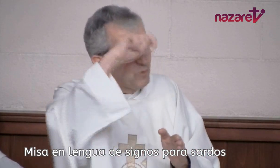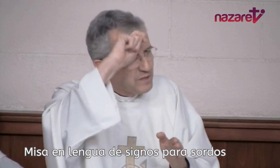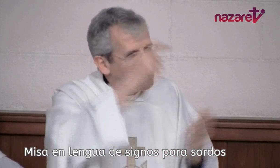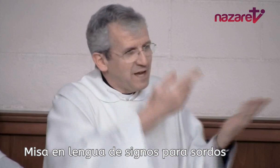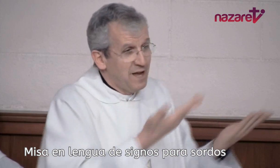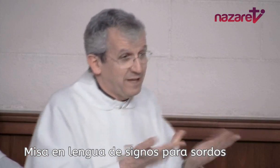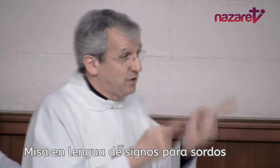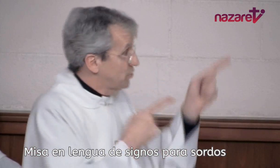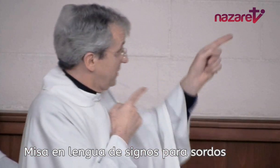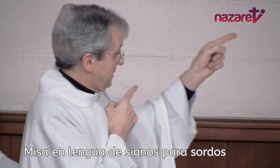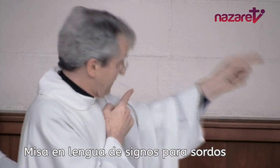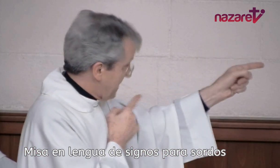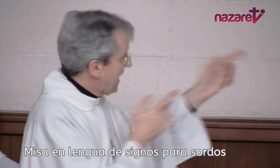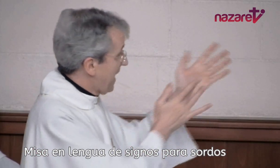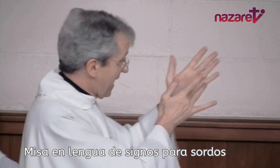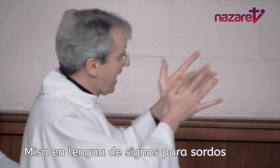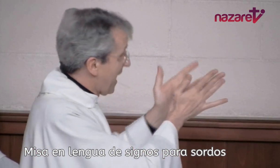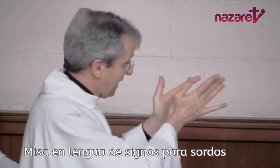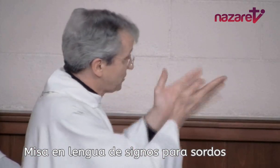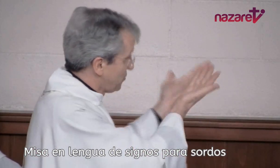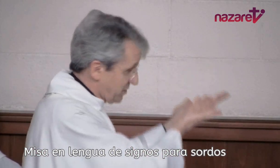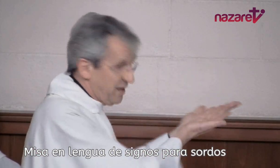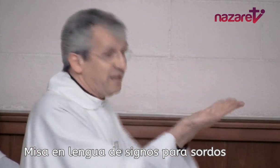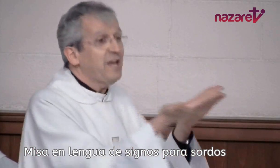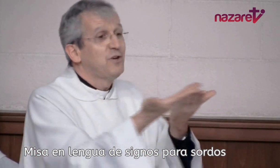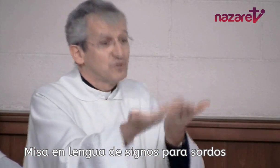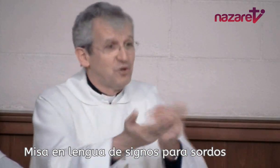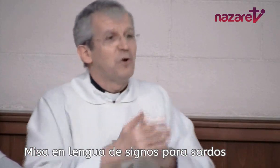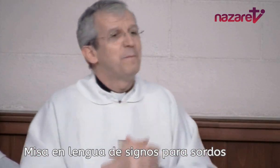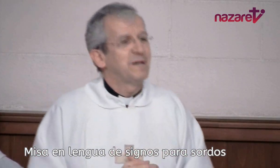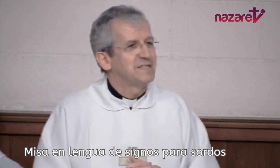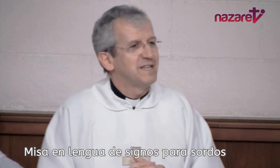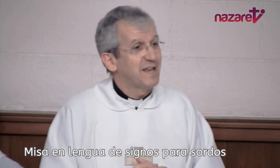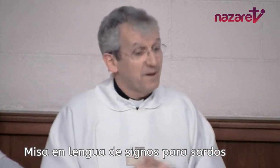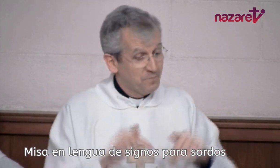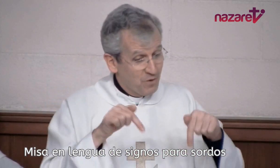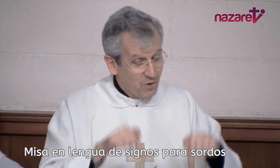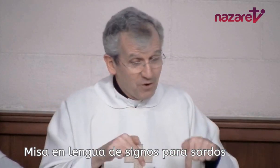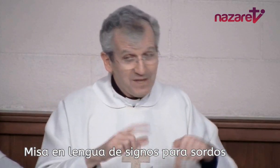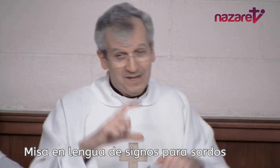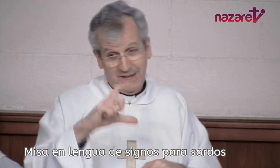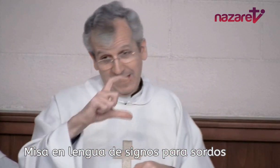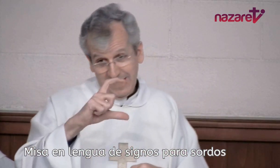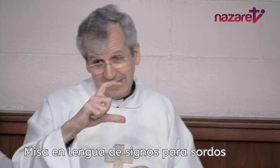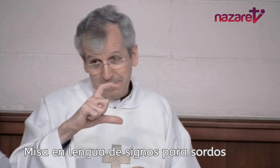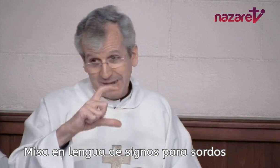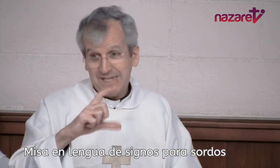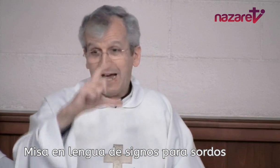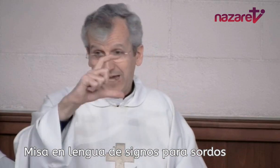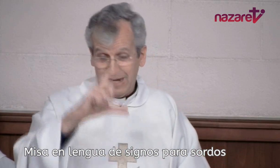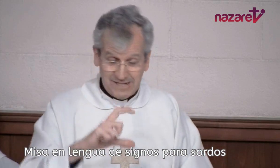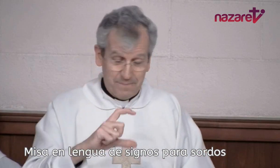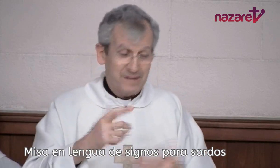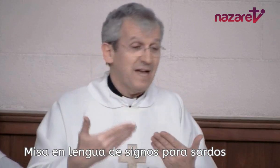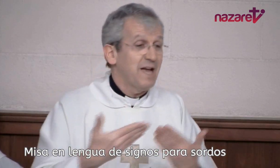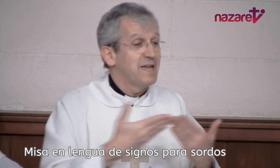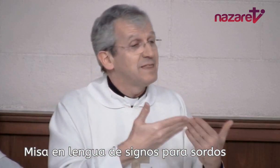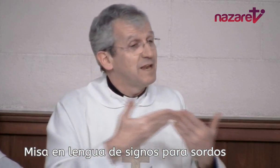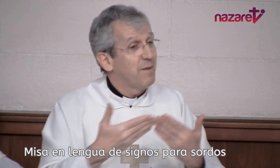Bautista, que nos señalará a Jesús y nos lo presentará. Hoy, en este pasaje del